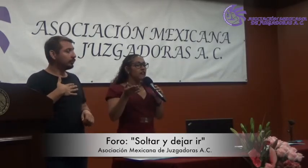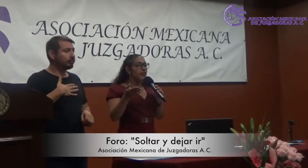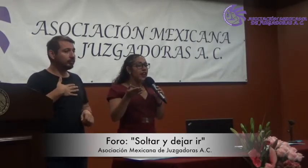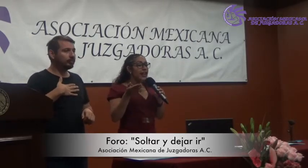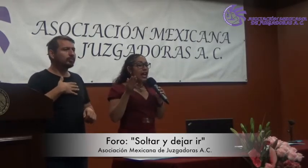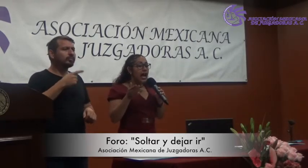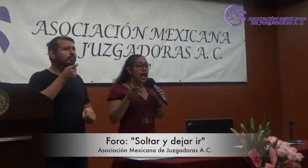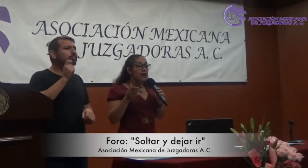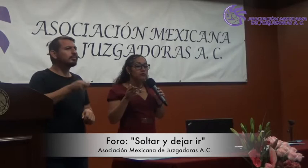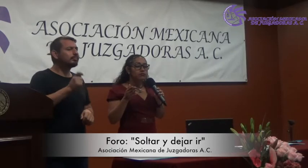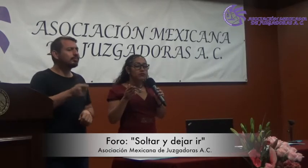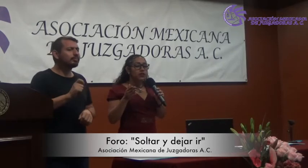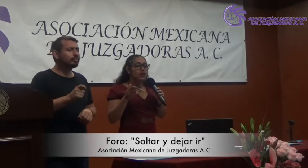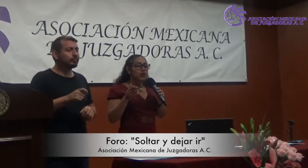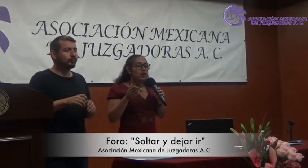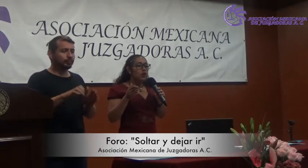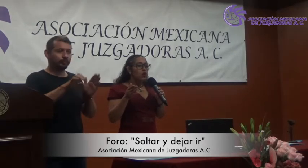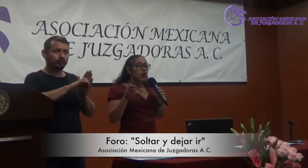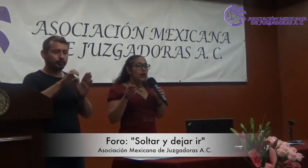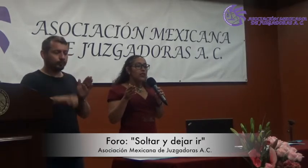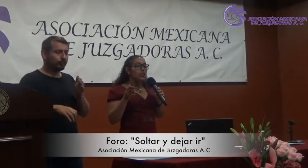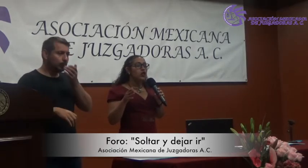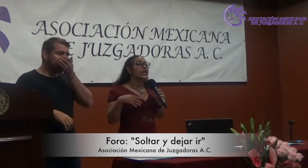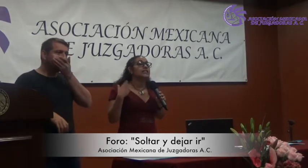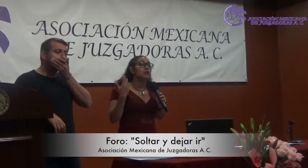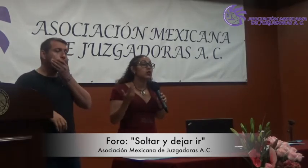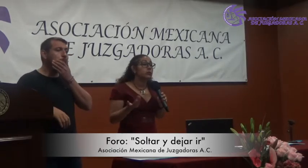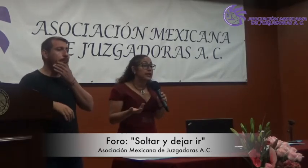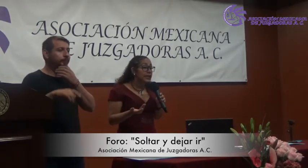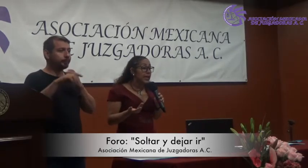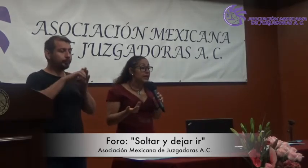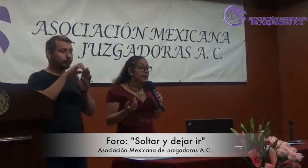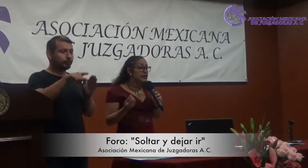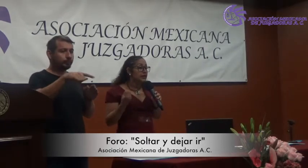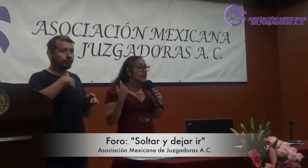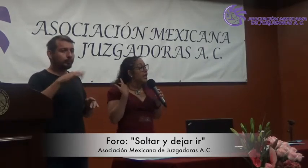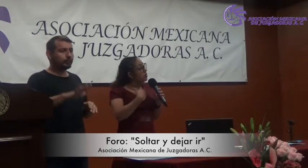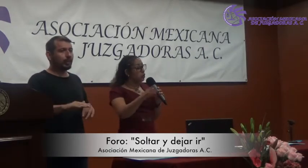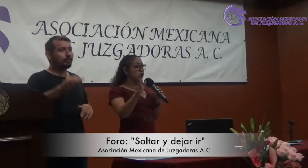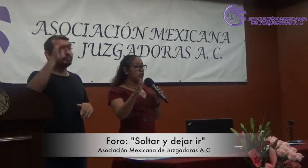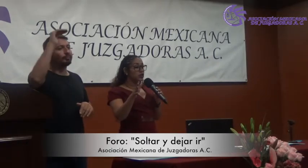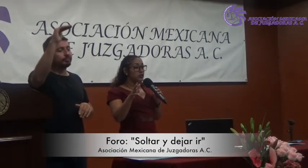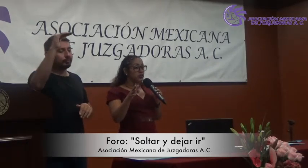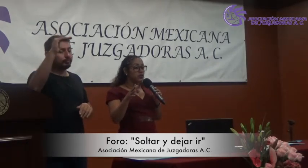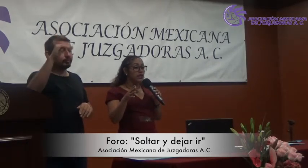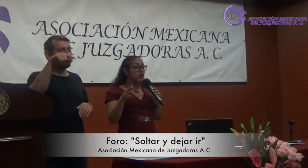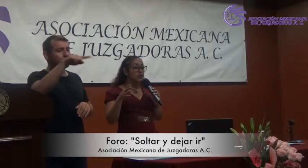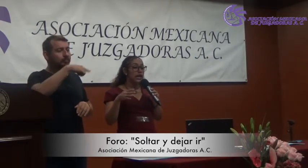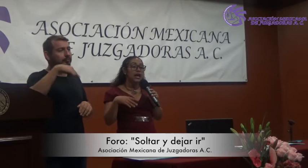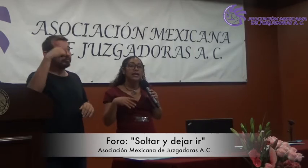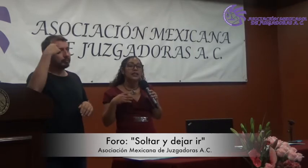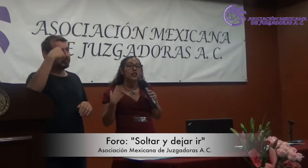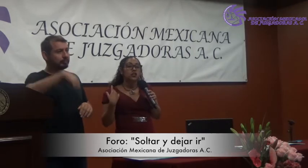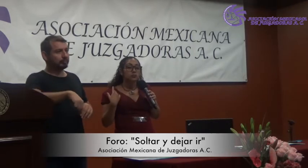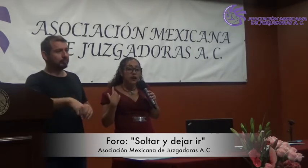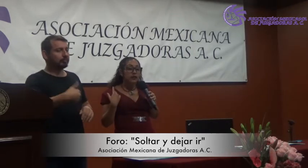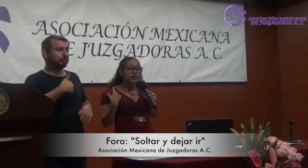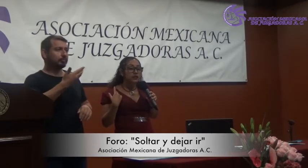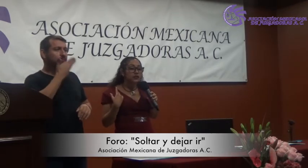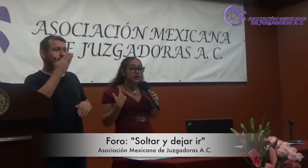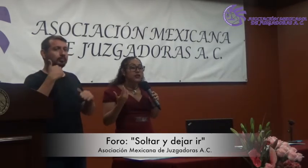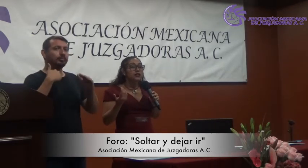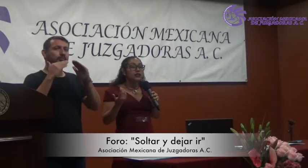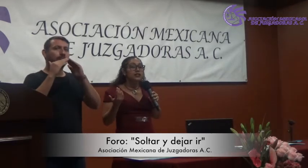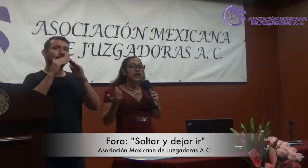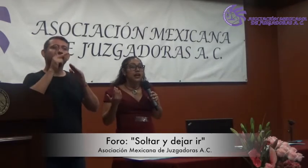Esto se refiere a cuando ya estamos más grandes y queremos irnos lejos de la casa de los